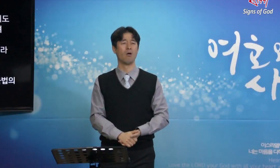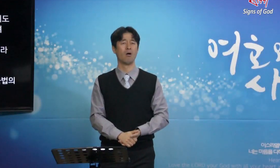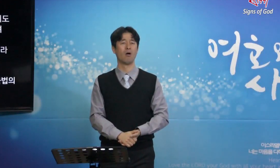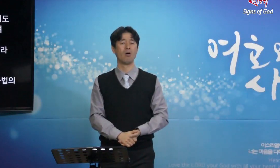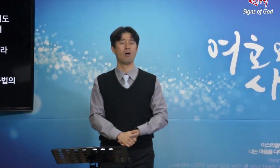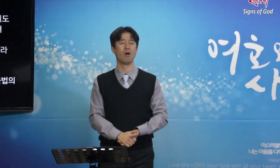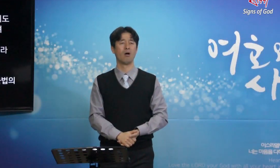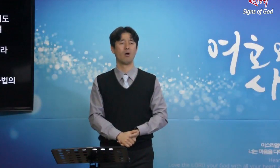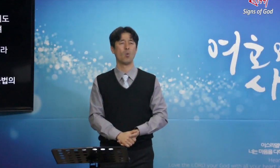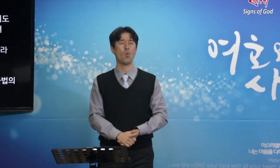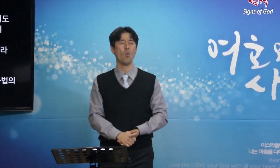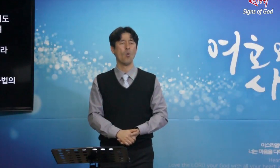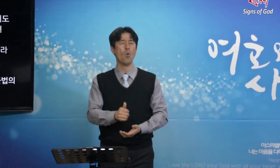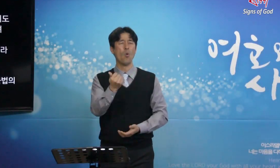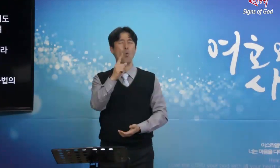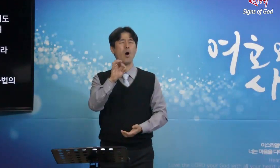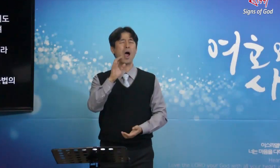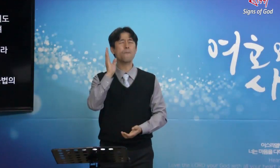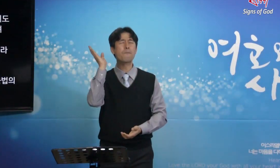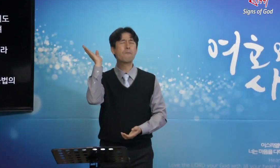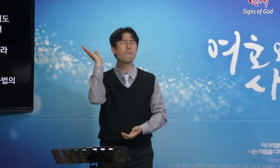찬양하고자 오는 사람이 없고